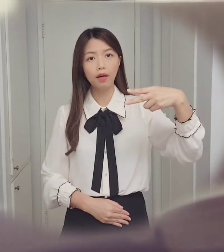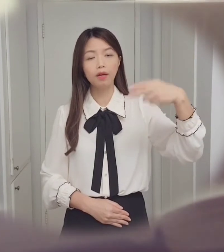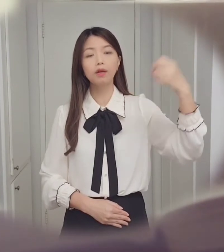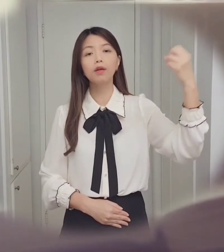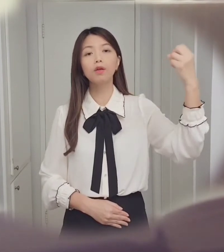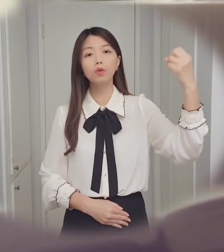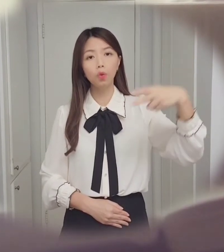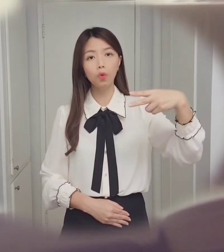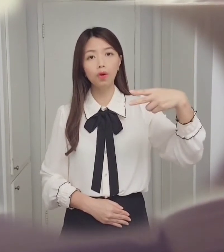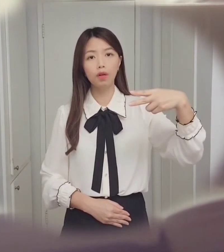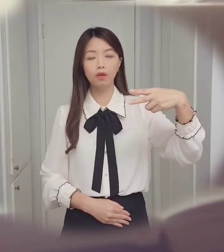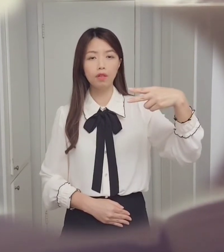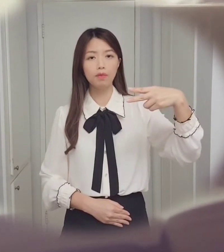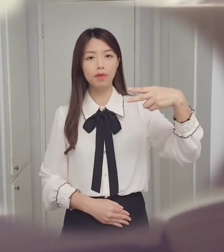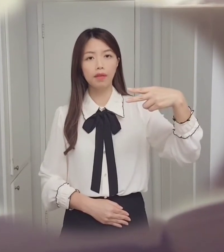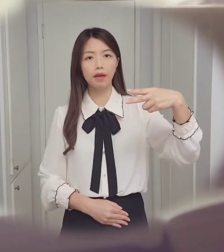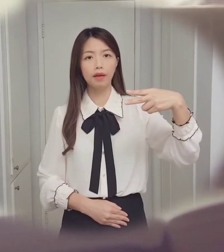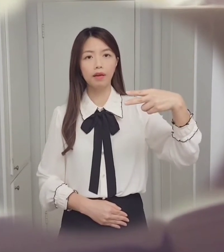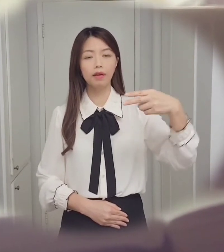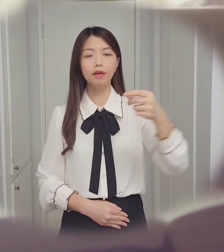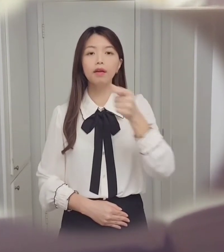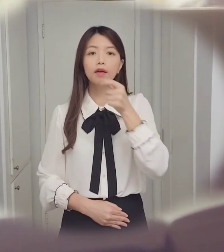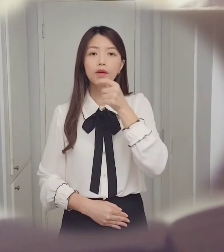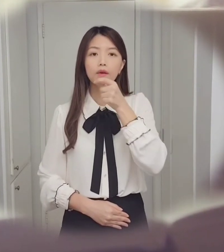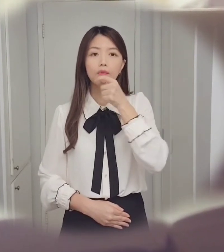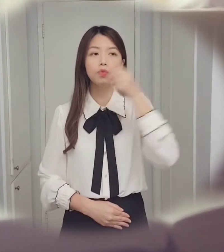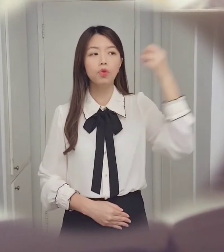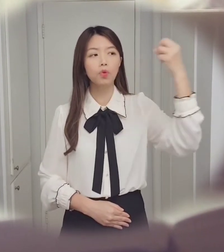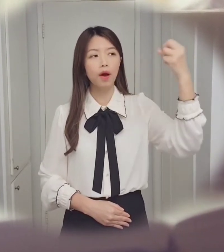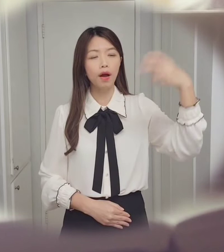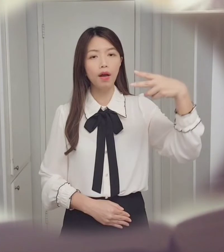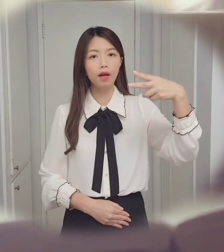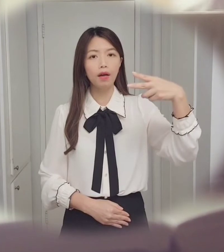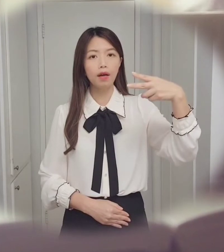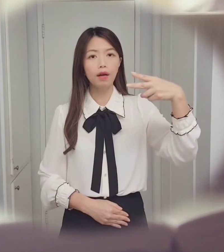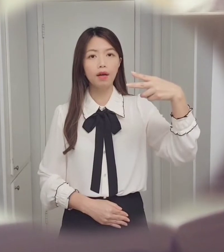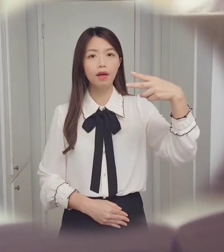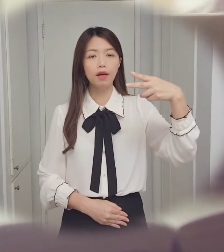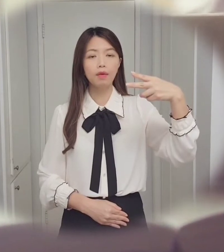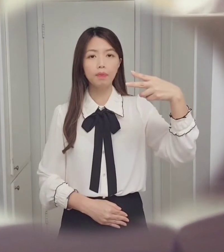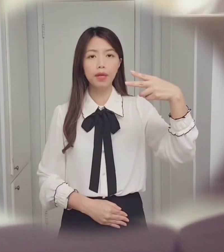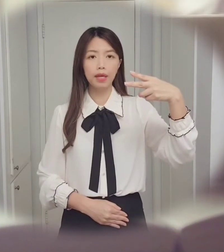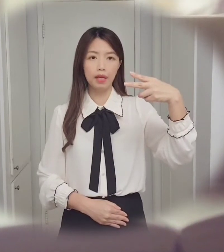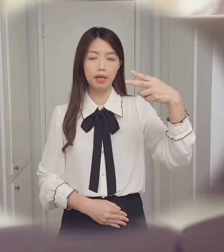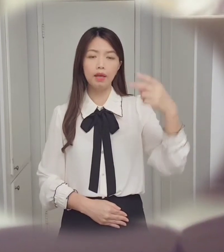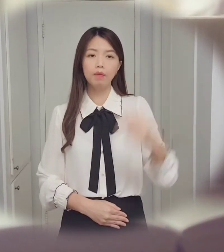혹은 뭐뭐와 또 이런 뜻입니다. 물과